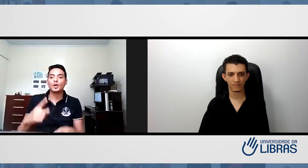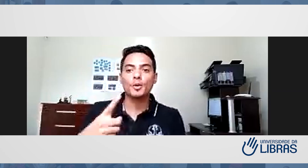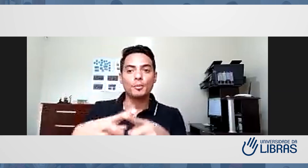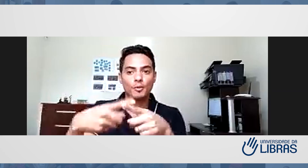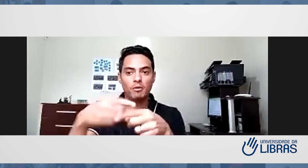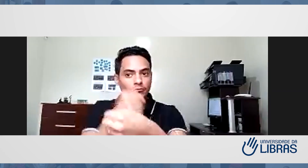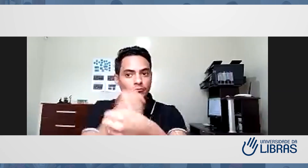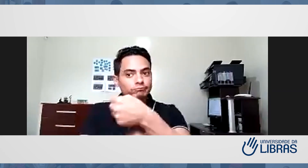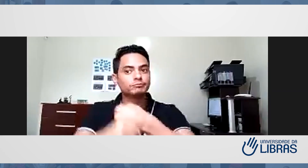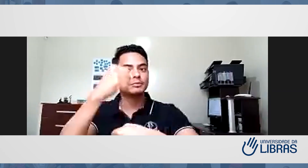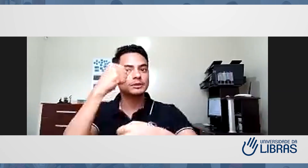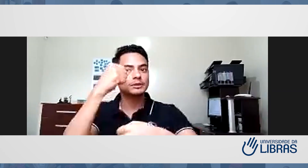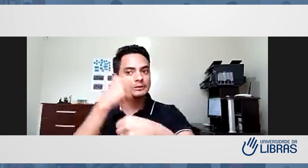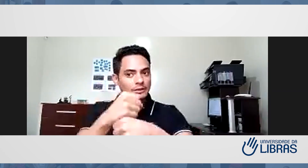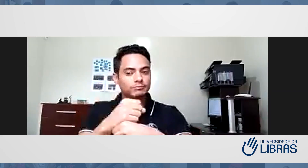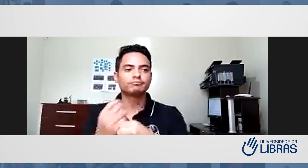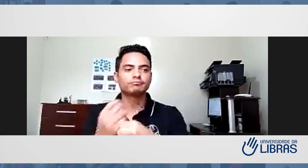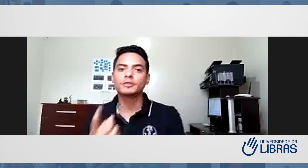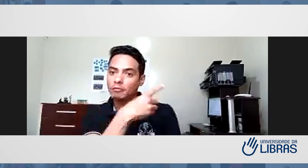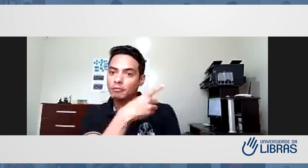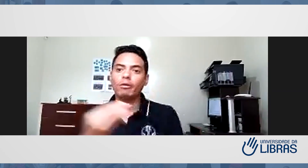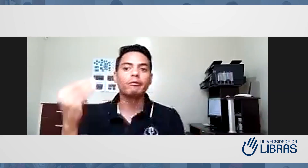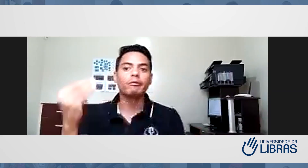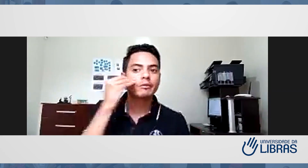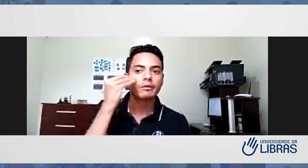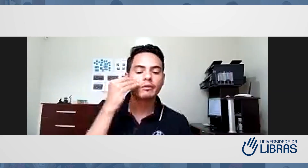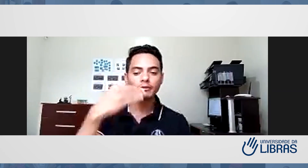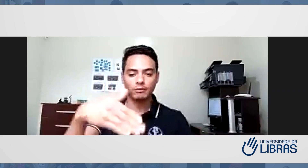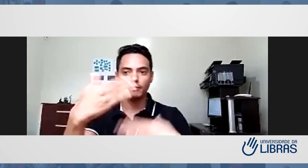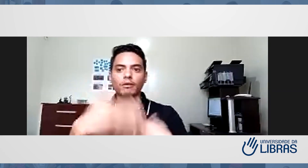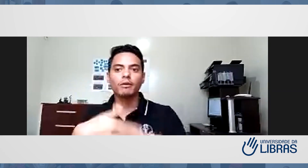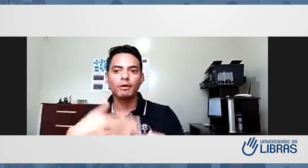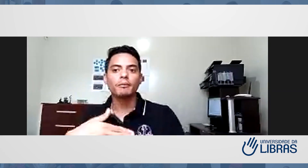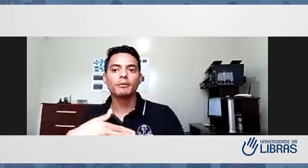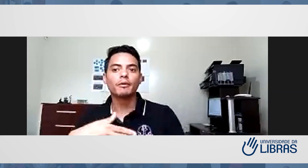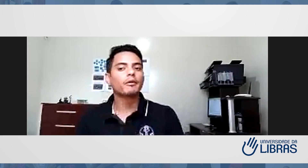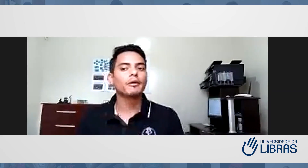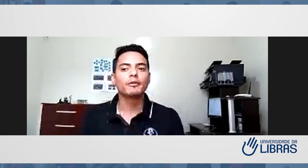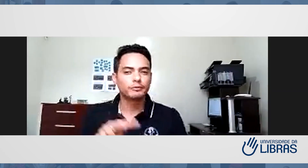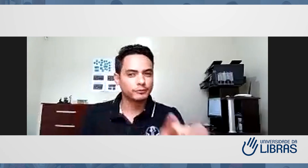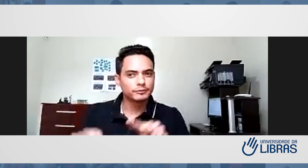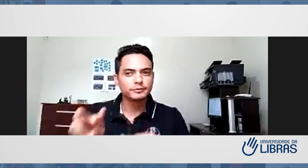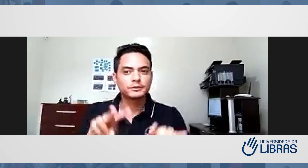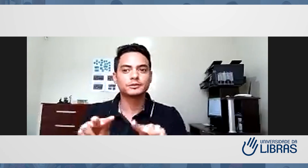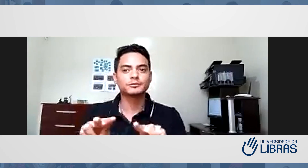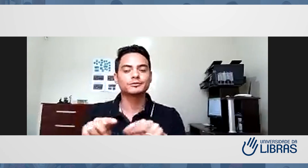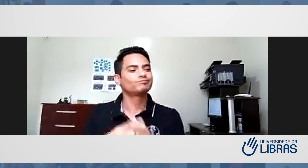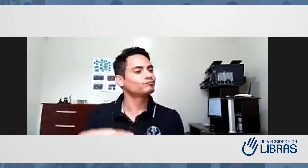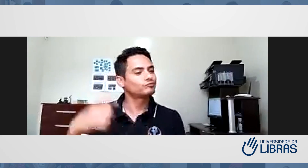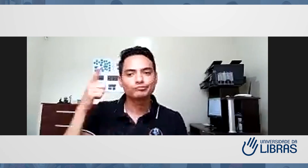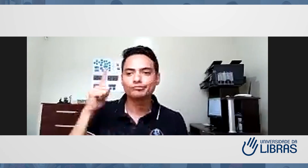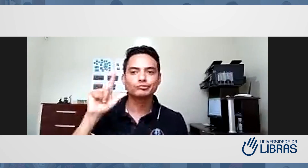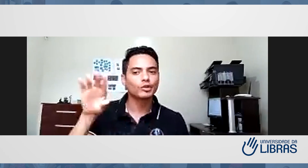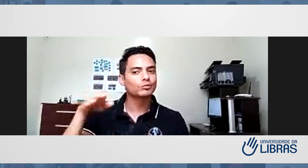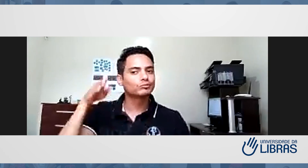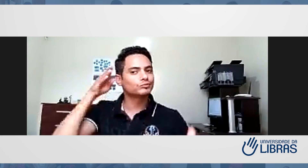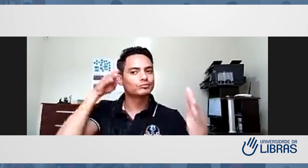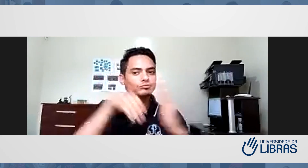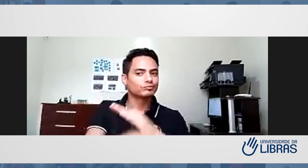ele estava lá. E aí ele descobriu, conheceu a gente, conheceu o método, começou a ter o acompanhamento e o direcionamento, e em